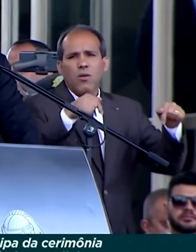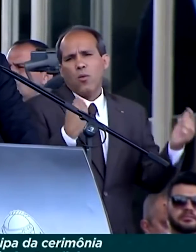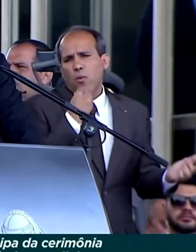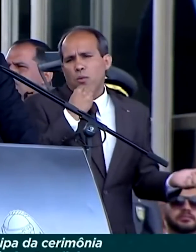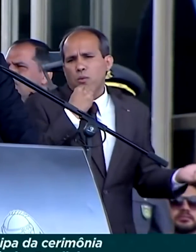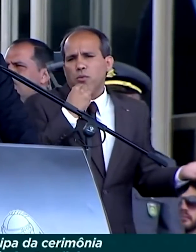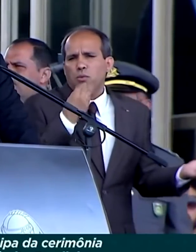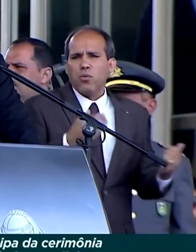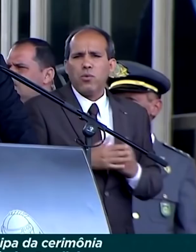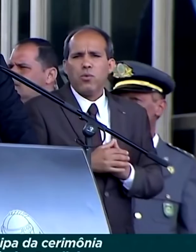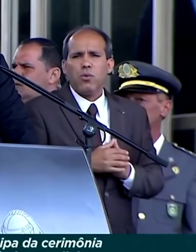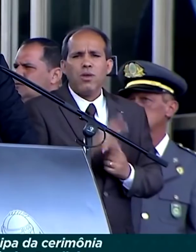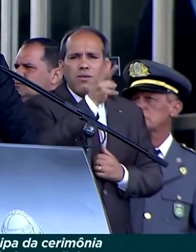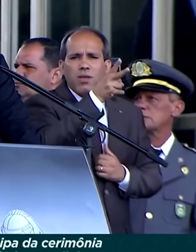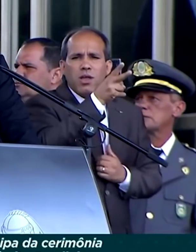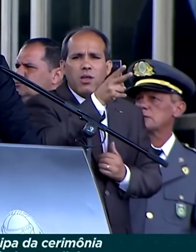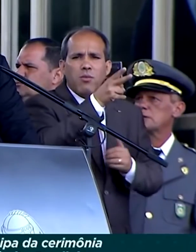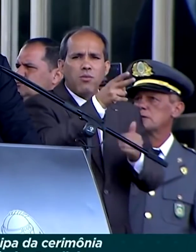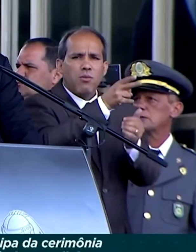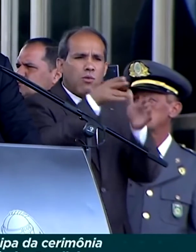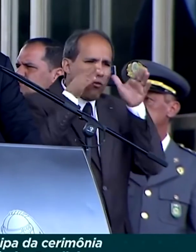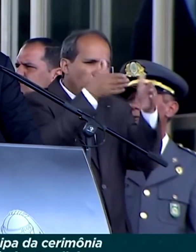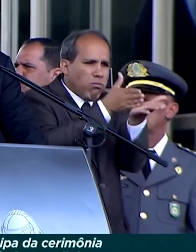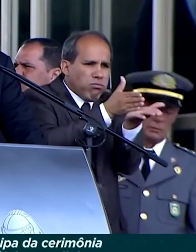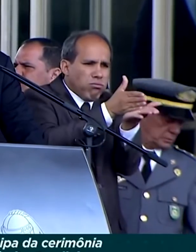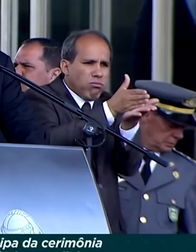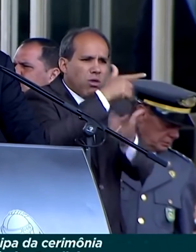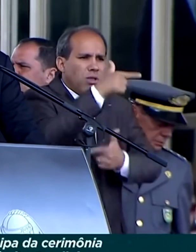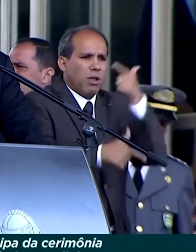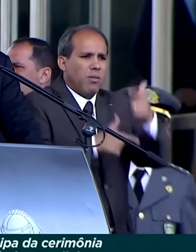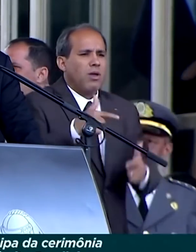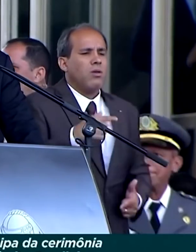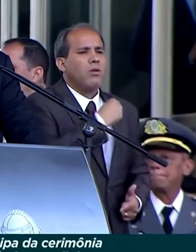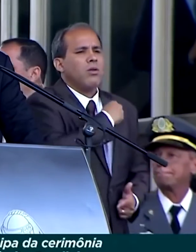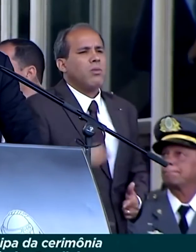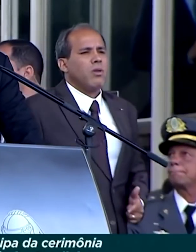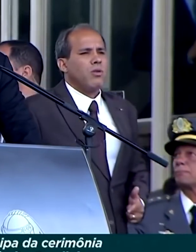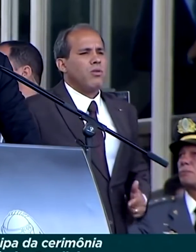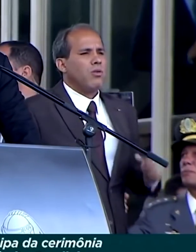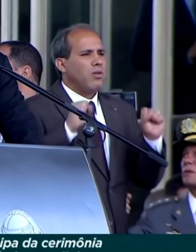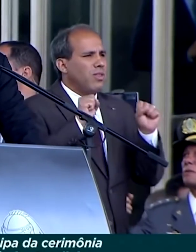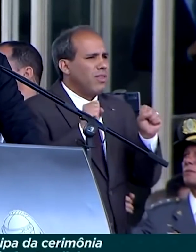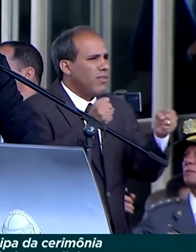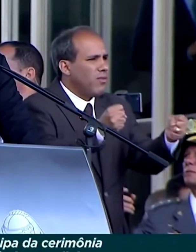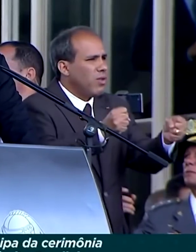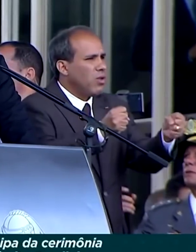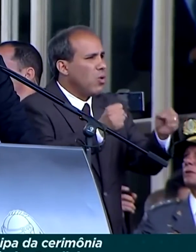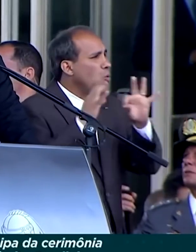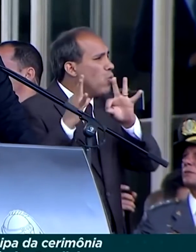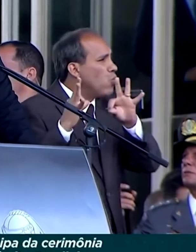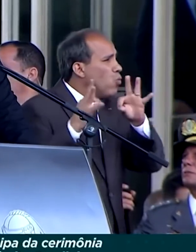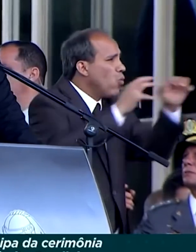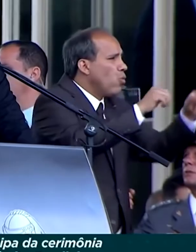obviamente, direcionado ao trabalho do senhor ministro da Defesa. Todos nós somos